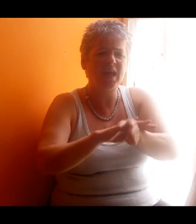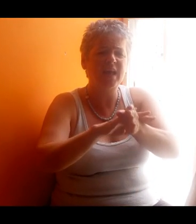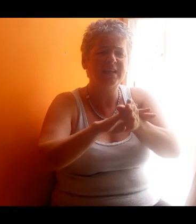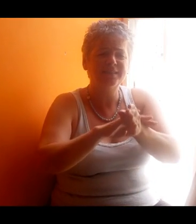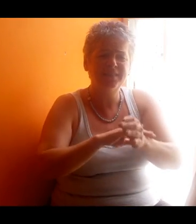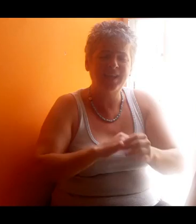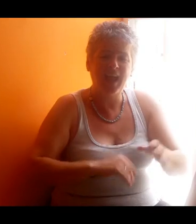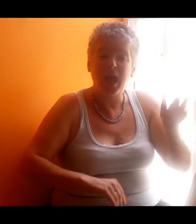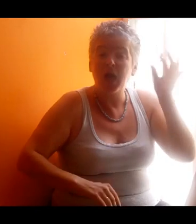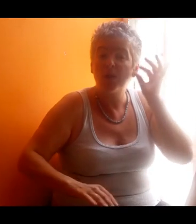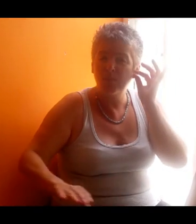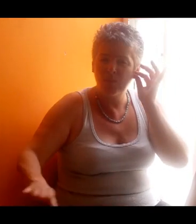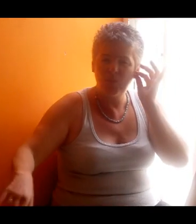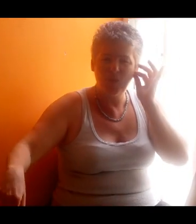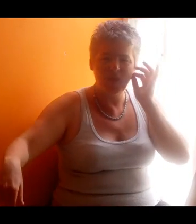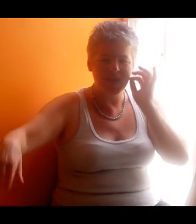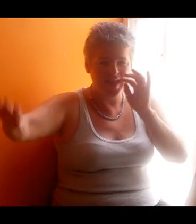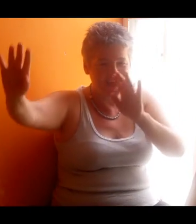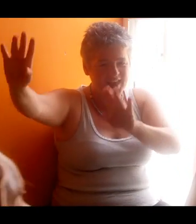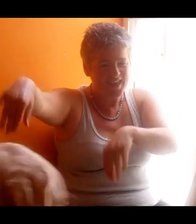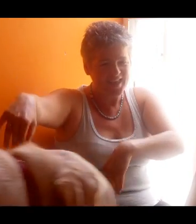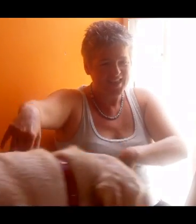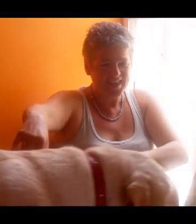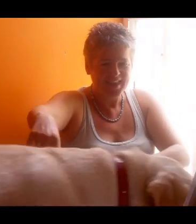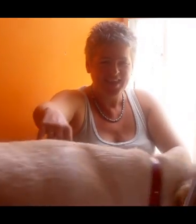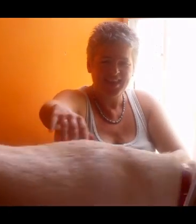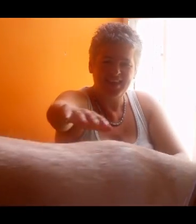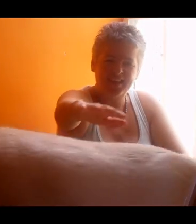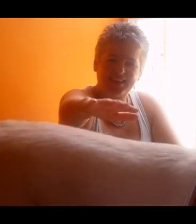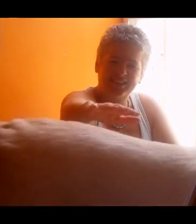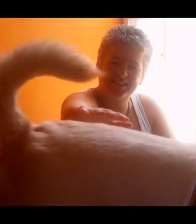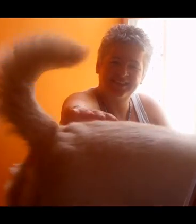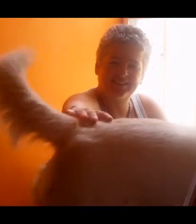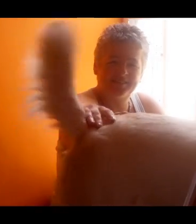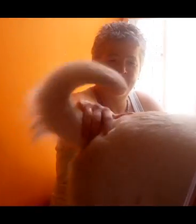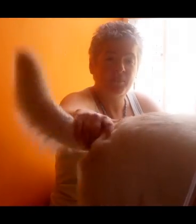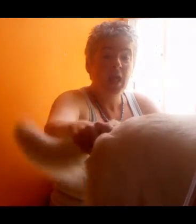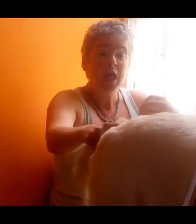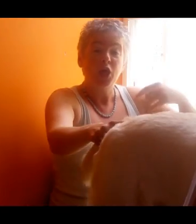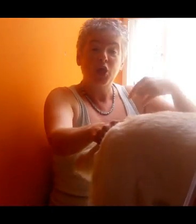que alguien más errores y tenemos que conseguir de que lo único que tenemos que hacer es salir.